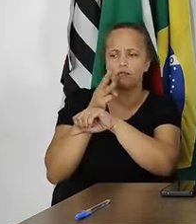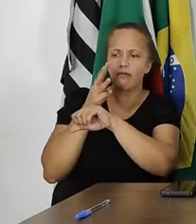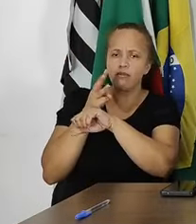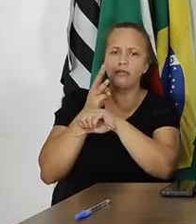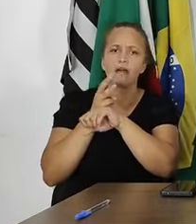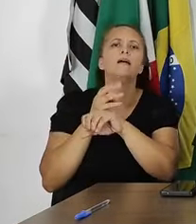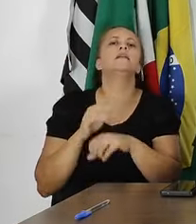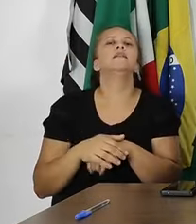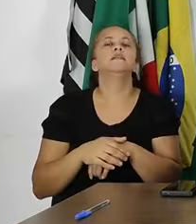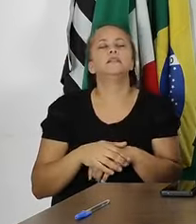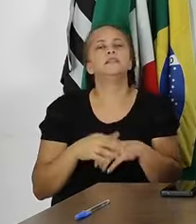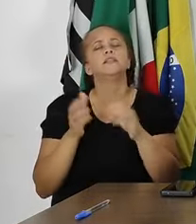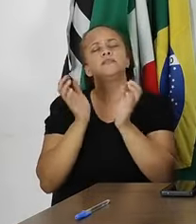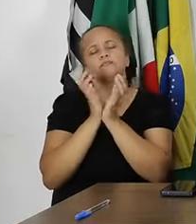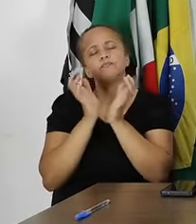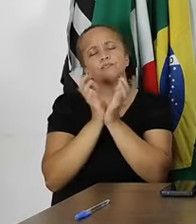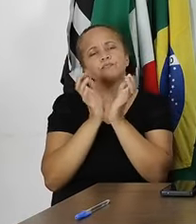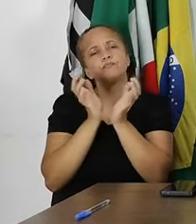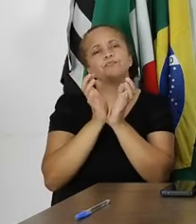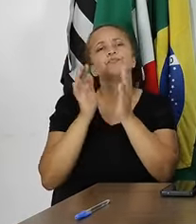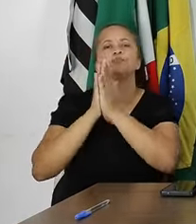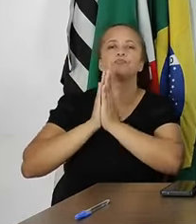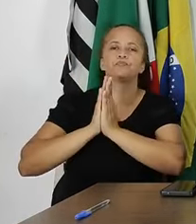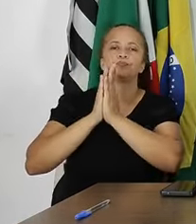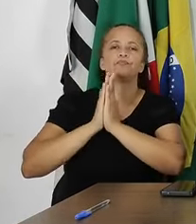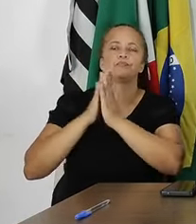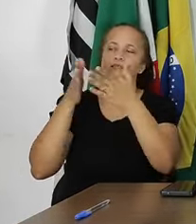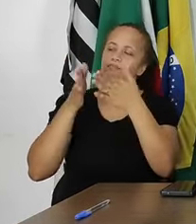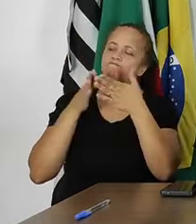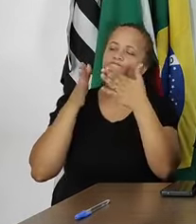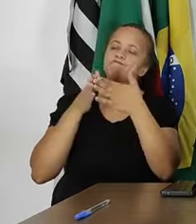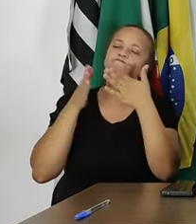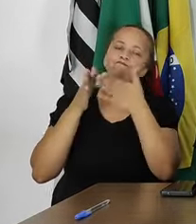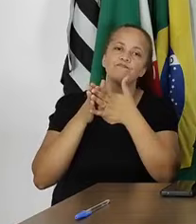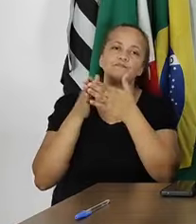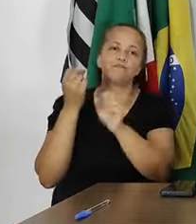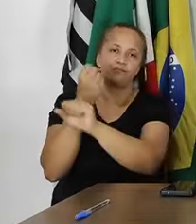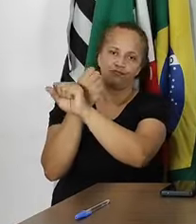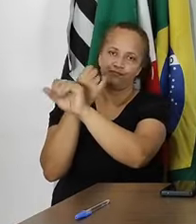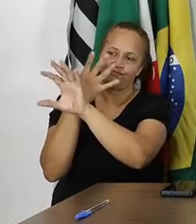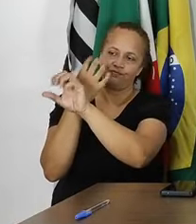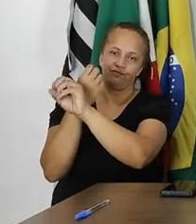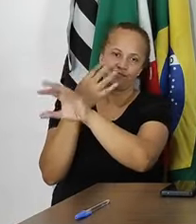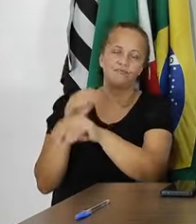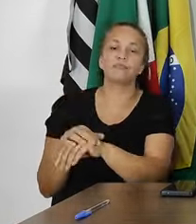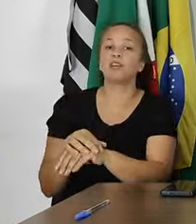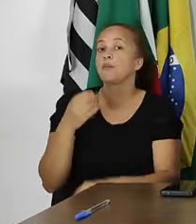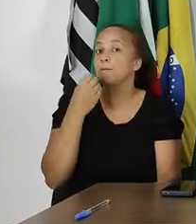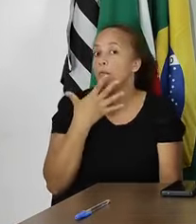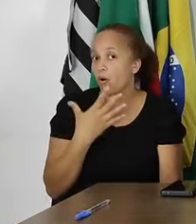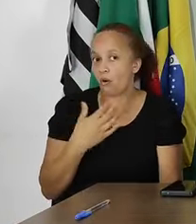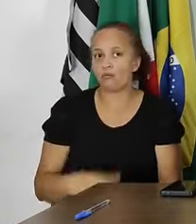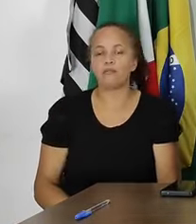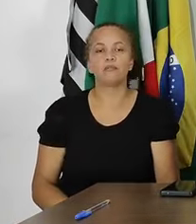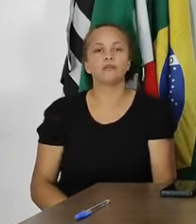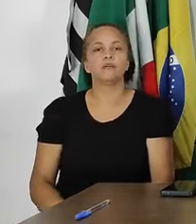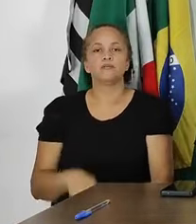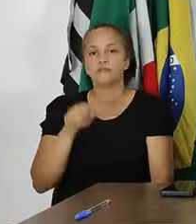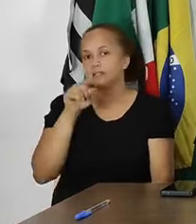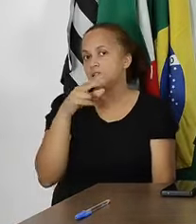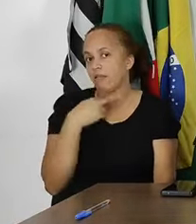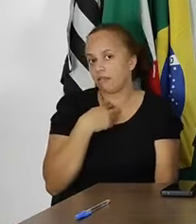grupo e venha participar desses grupos de intercessão por chamada de vídeo. Olha só que bênção, que comodidade para você que não